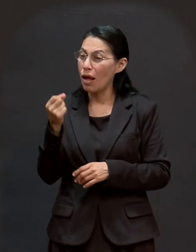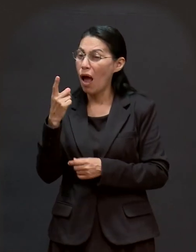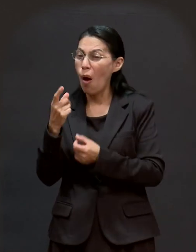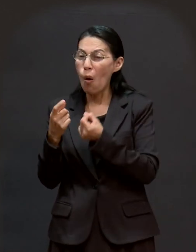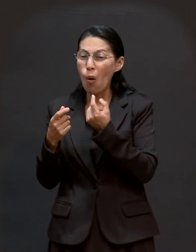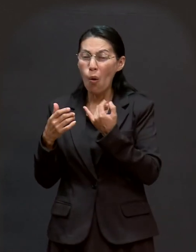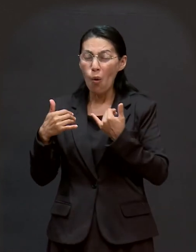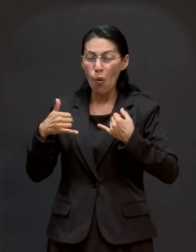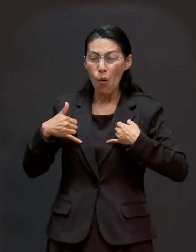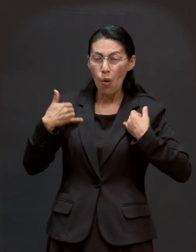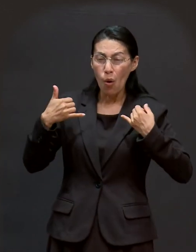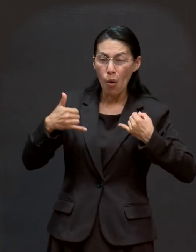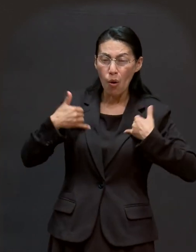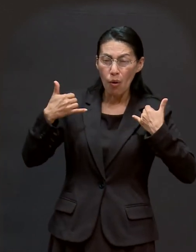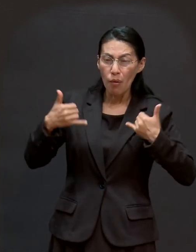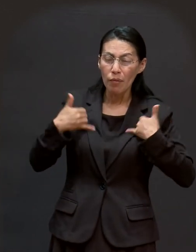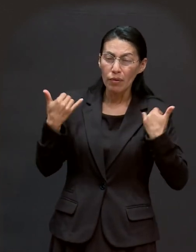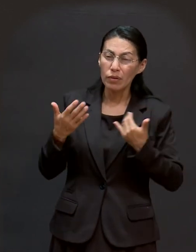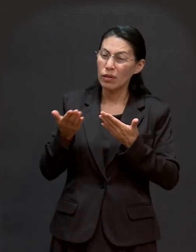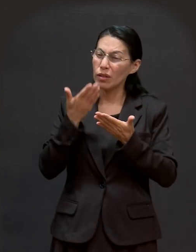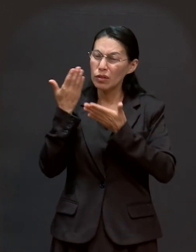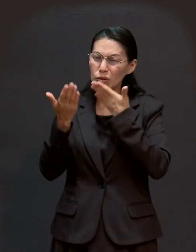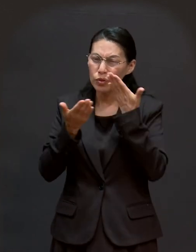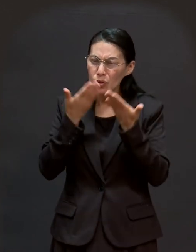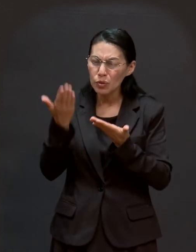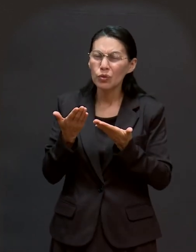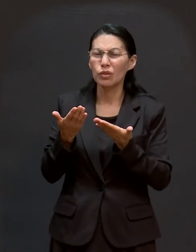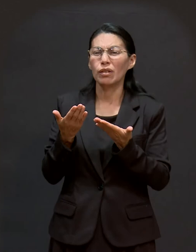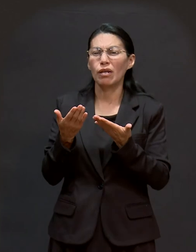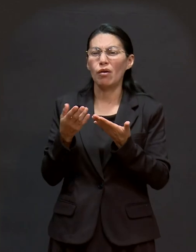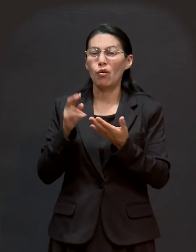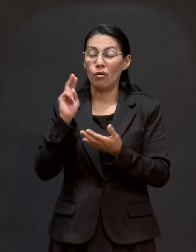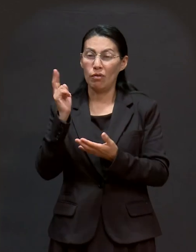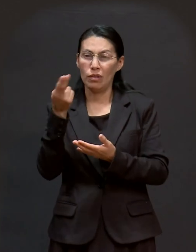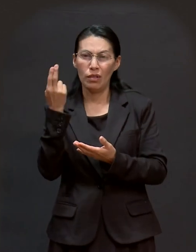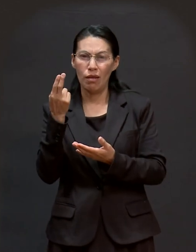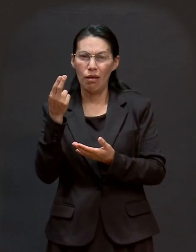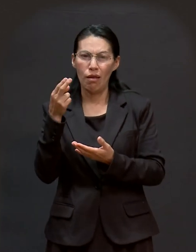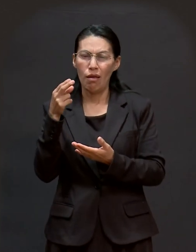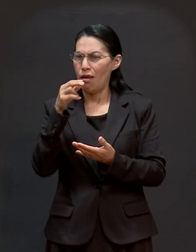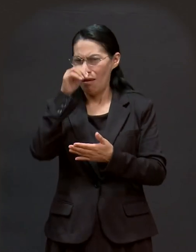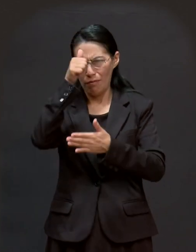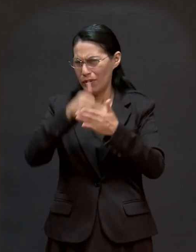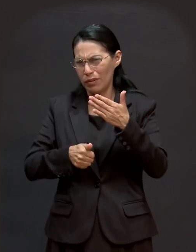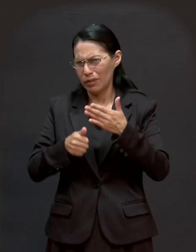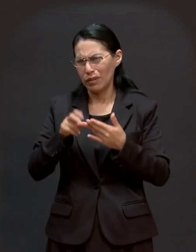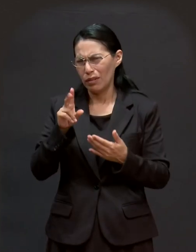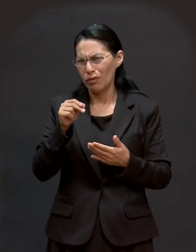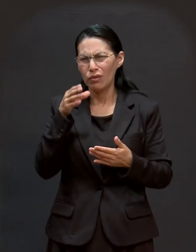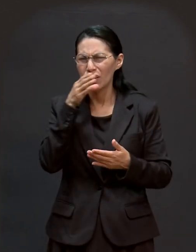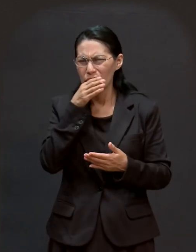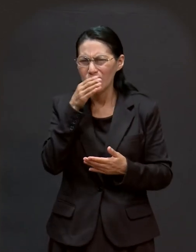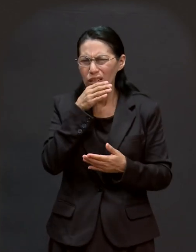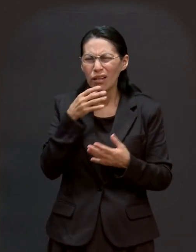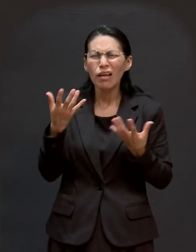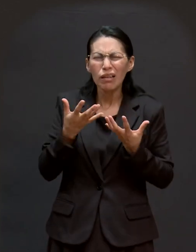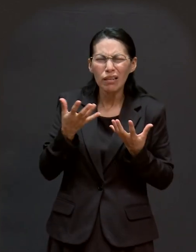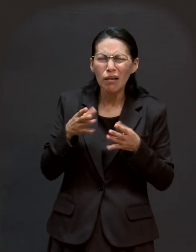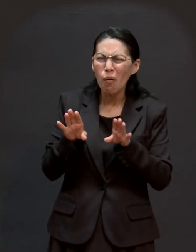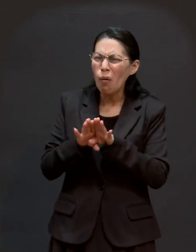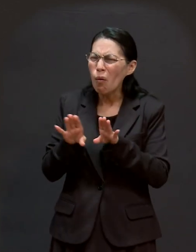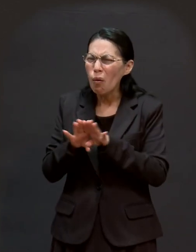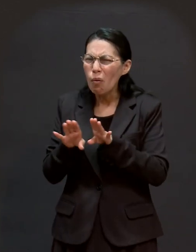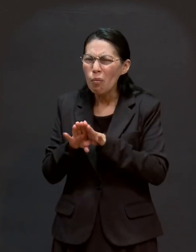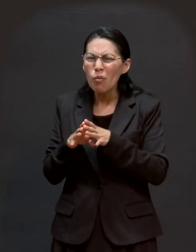no cristiana pero que desea que su fe crezca como puedes